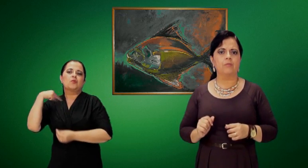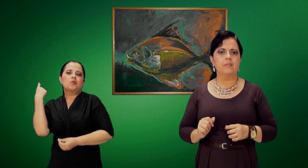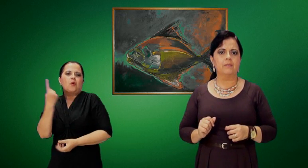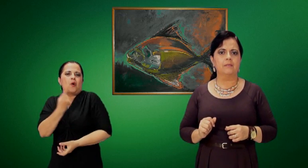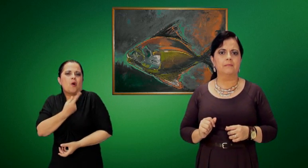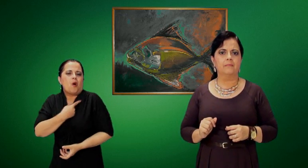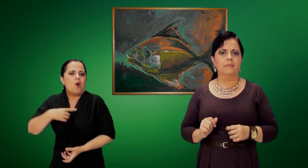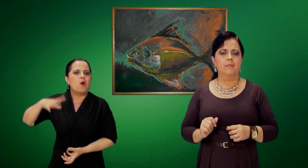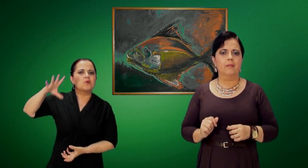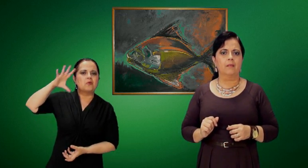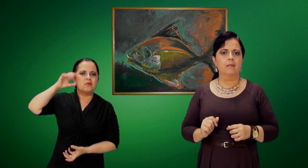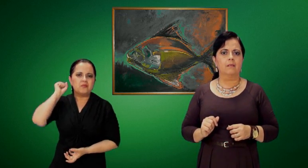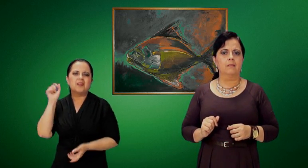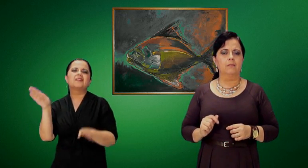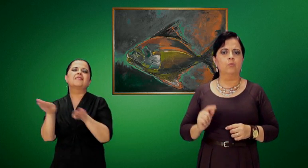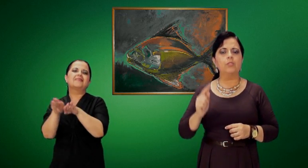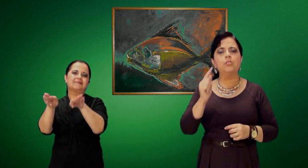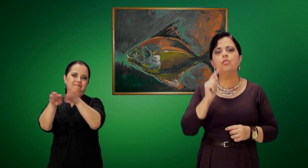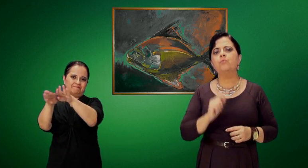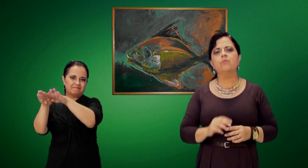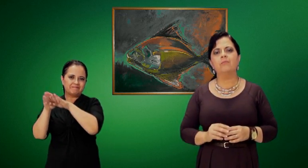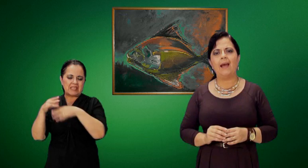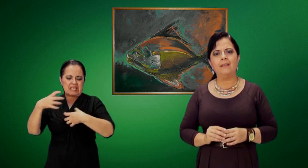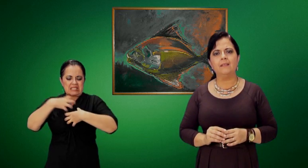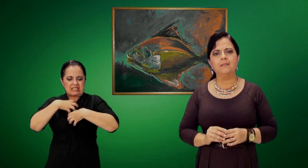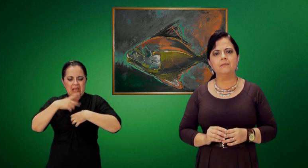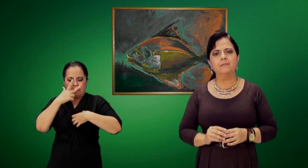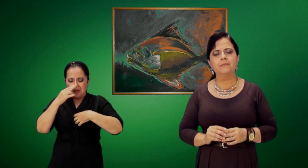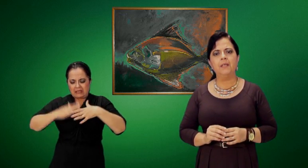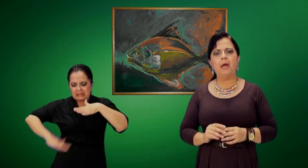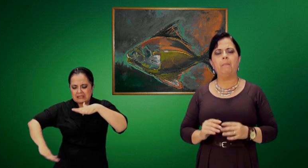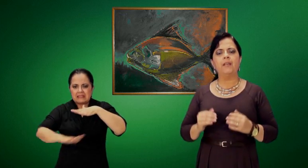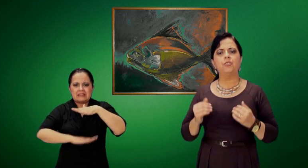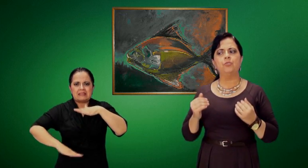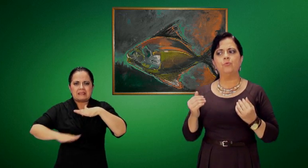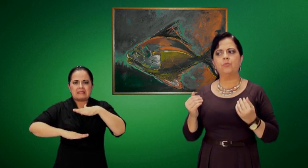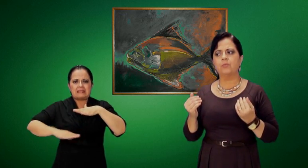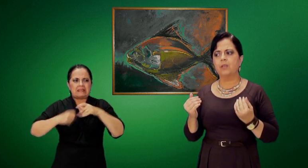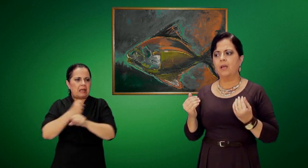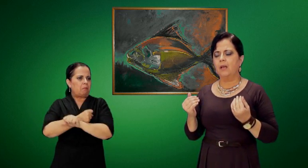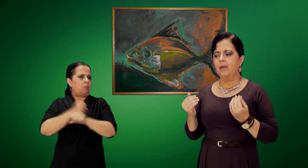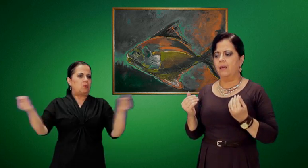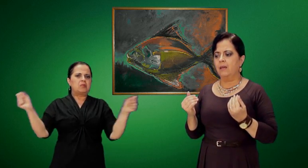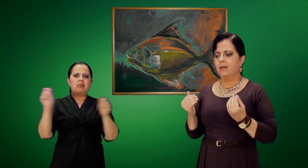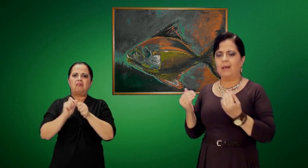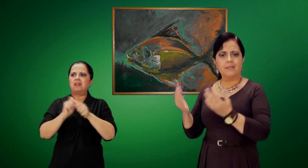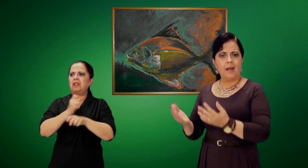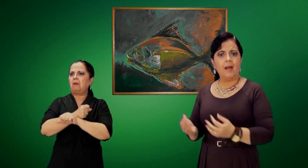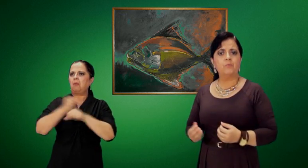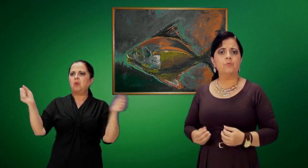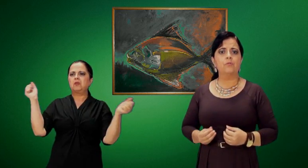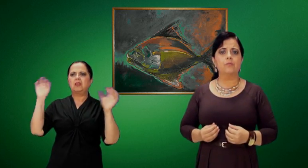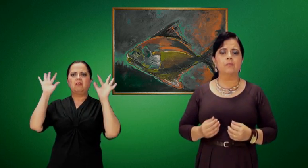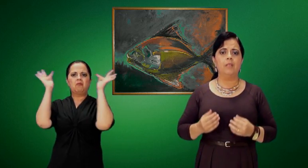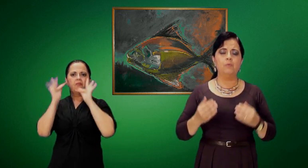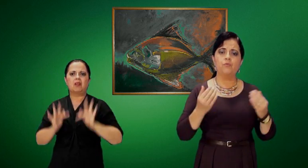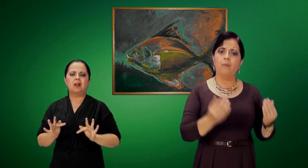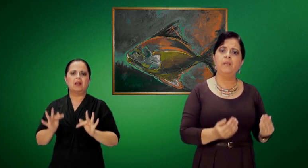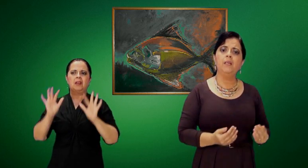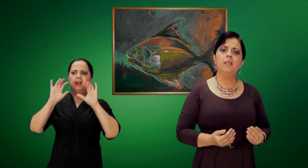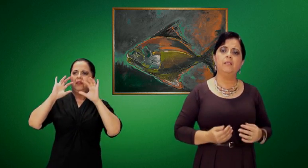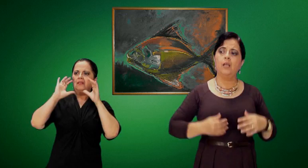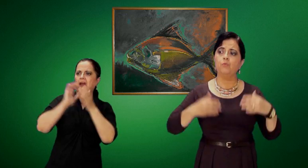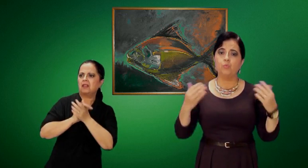de nós nos sentimos um nada, incapaz de nos casarmos,